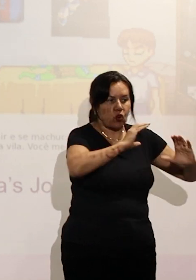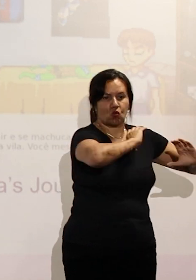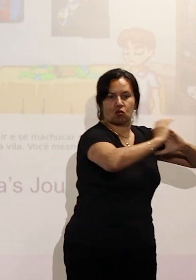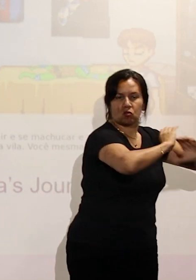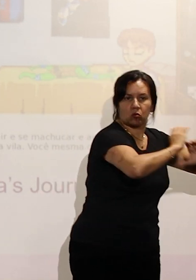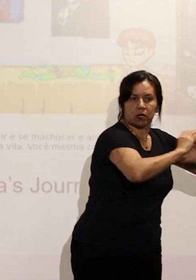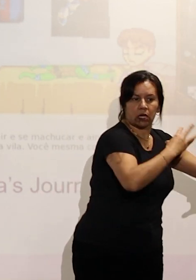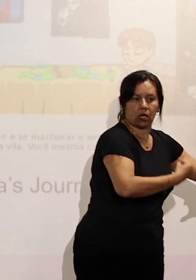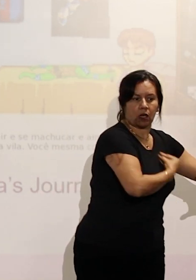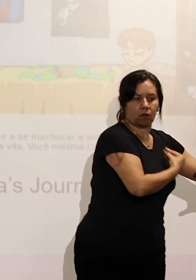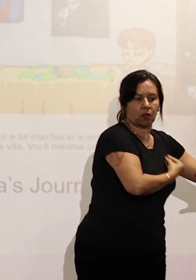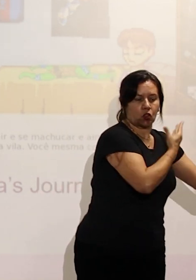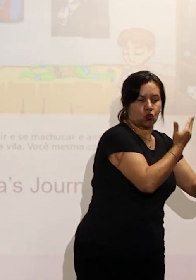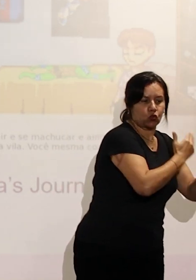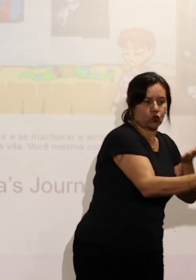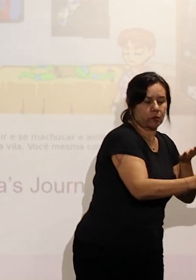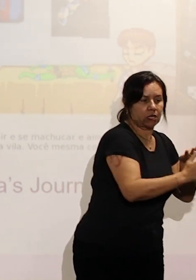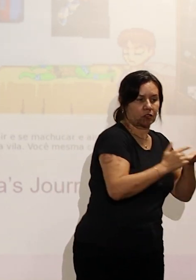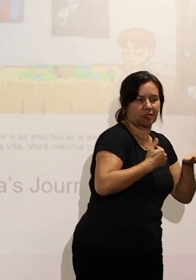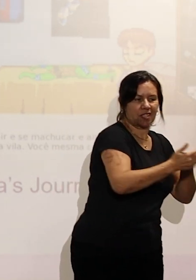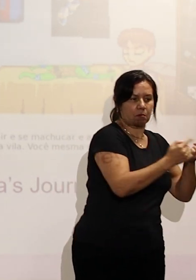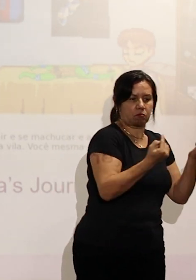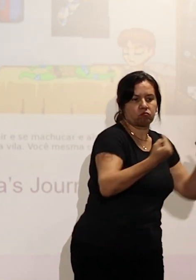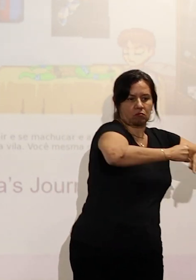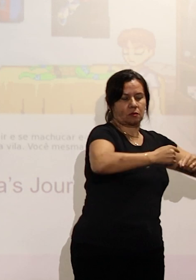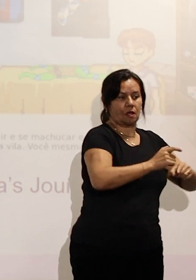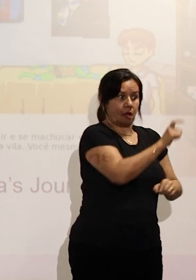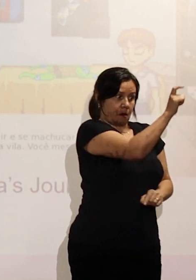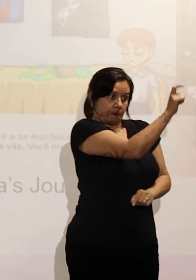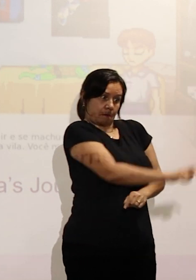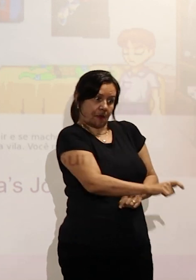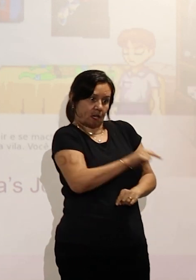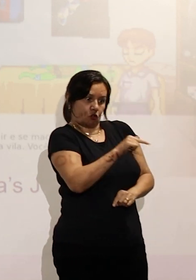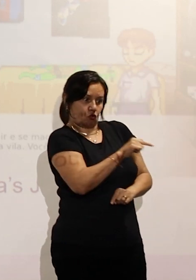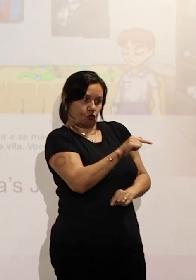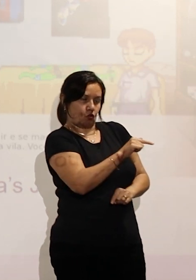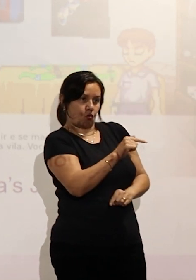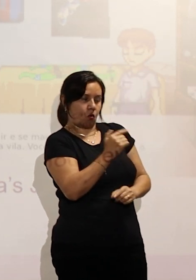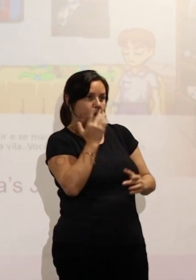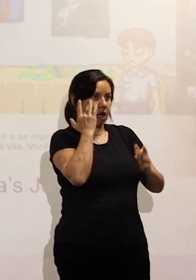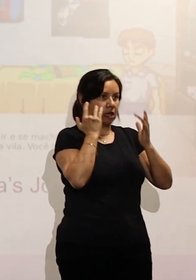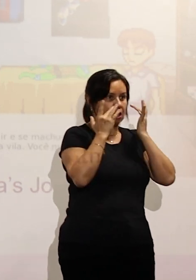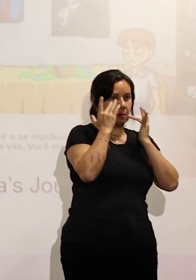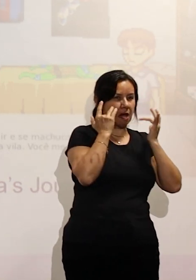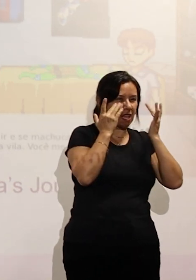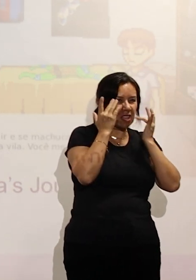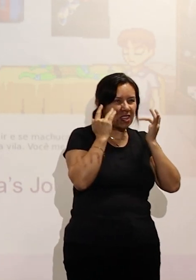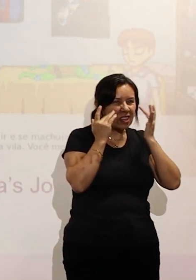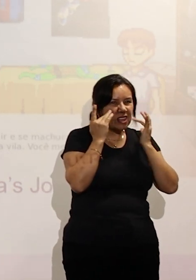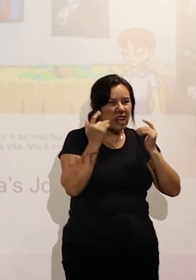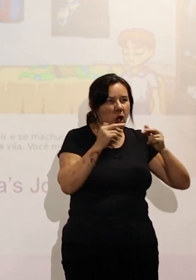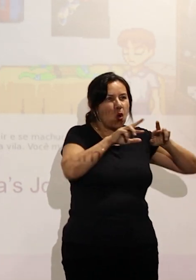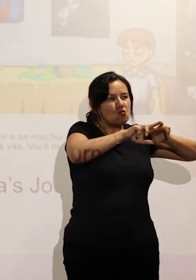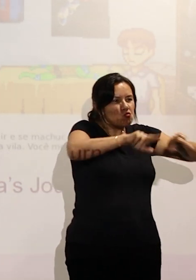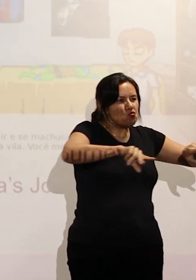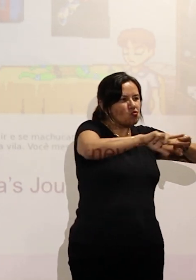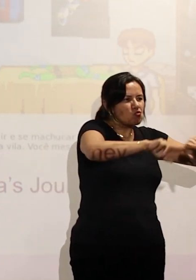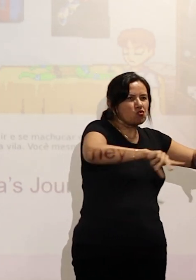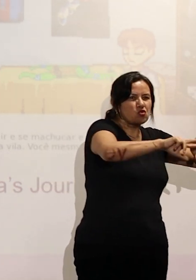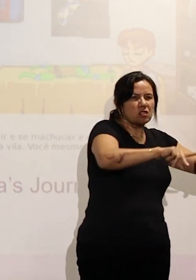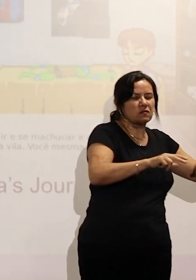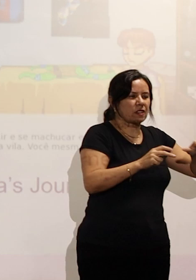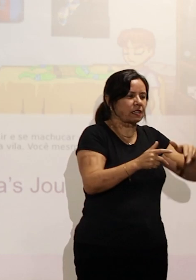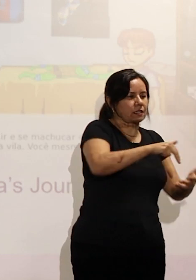vida é que no começo de todo turno de combate, a protagonista tinha uma animação de batalha diferente, então quando ela estava muito bem, ela estava